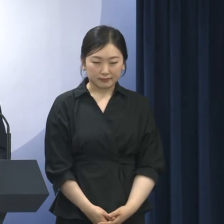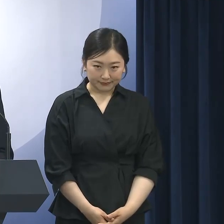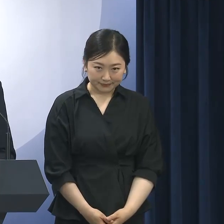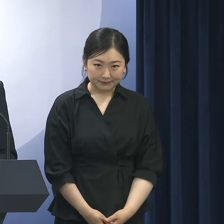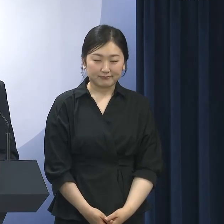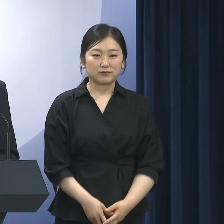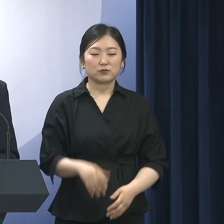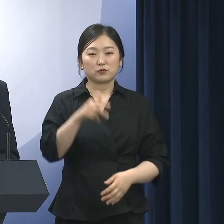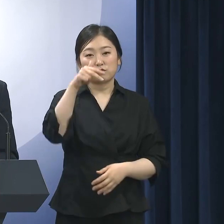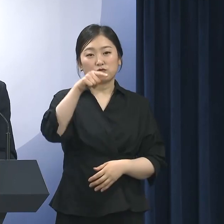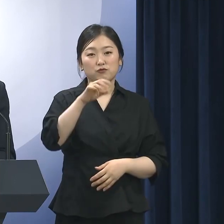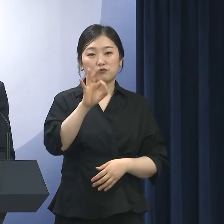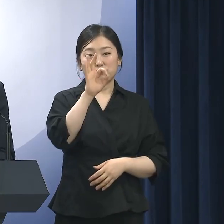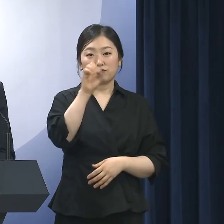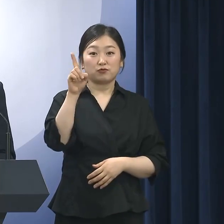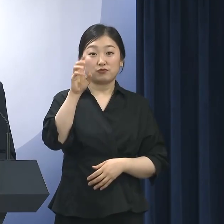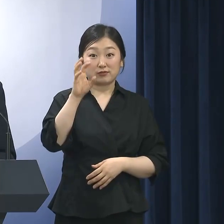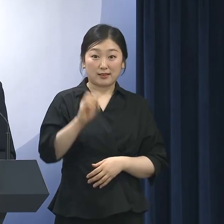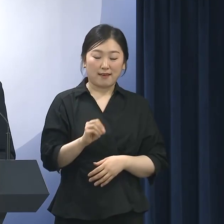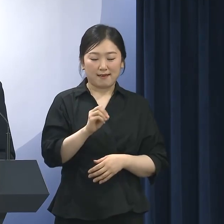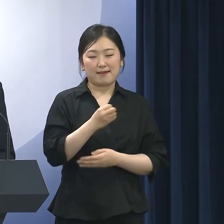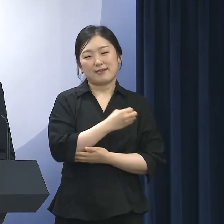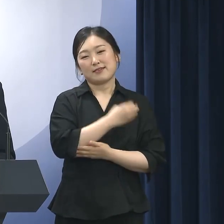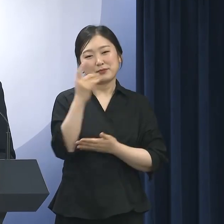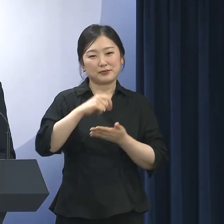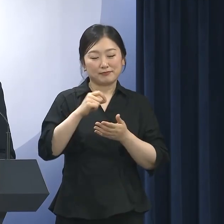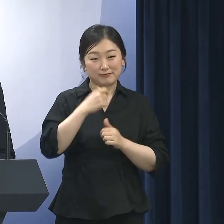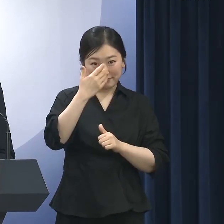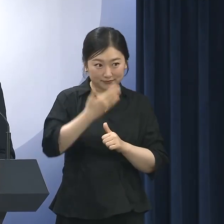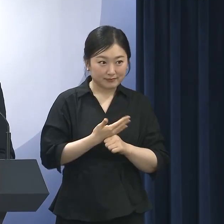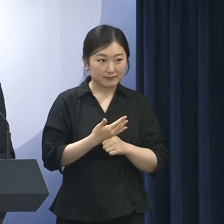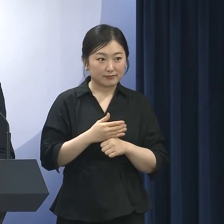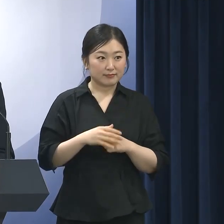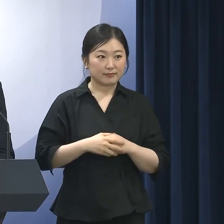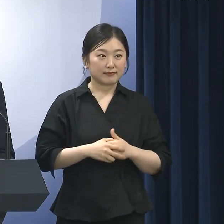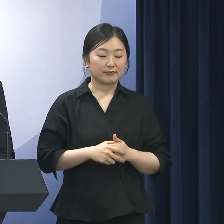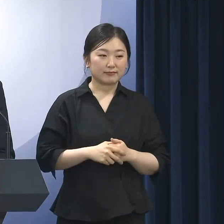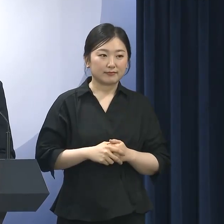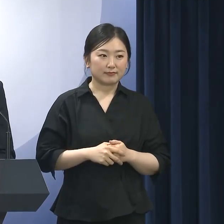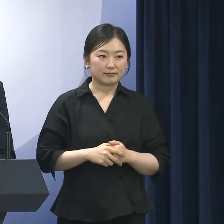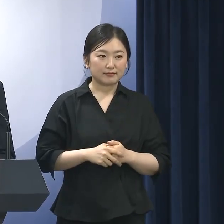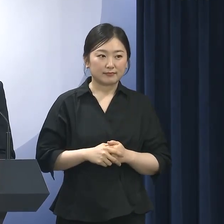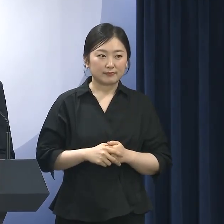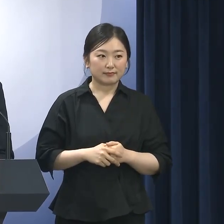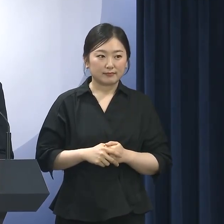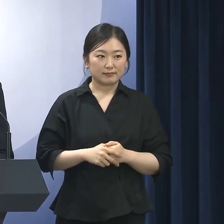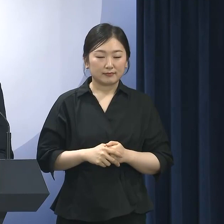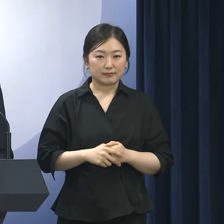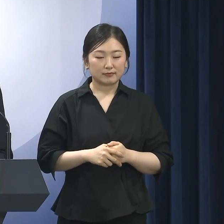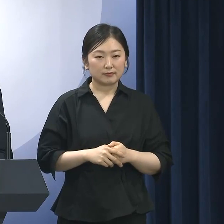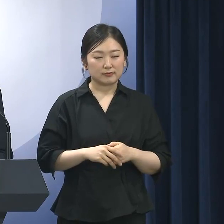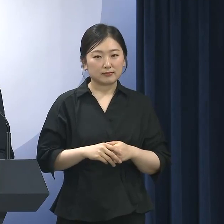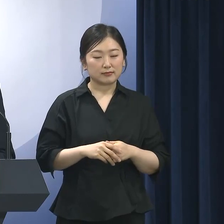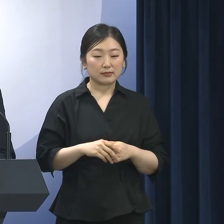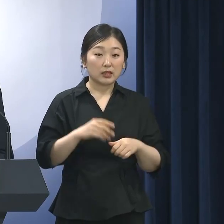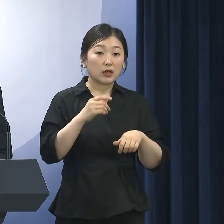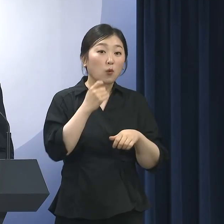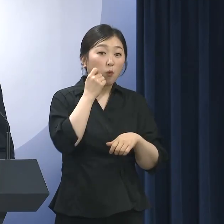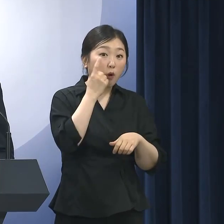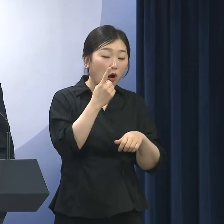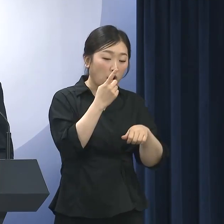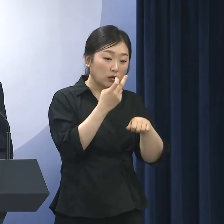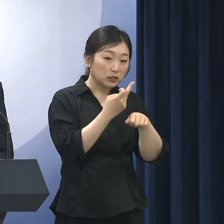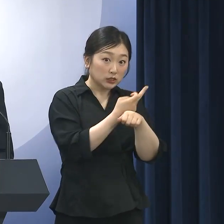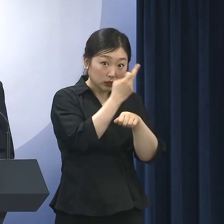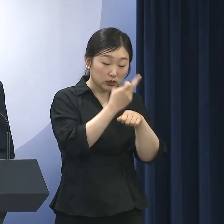네. 중앙일보 남수현 기자입니다. 저 그 가격 부분이 조금 헷갈려가지고요. 이게 12시간 이용 시 월